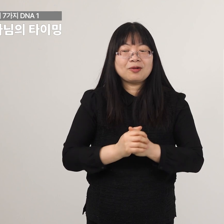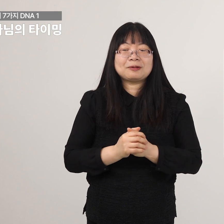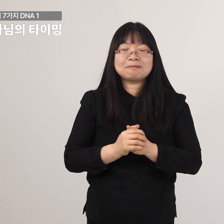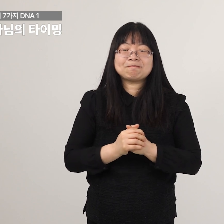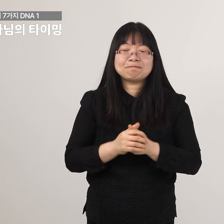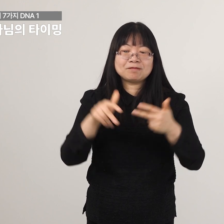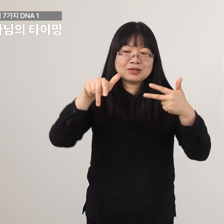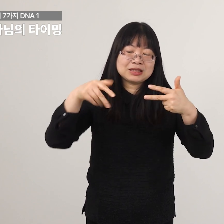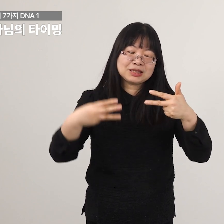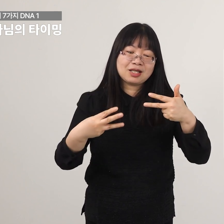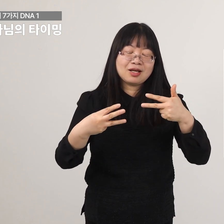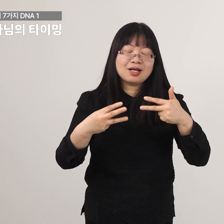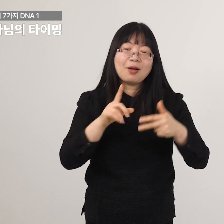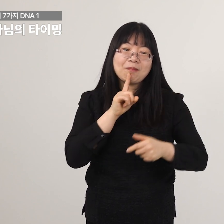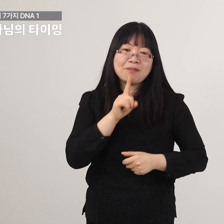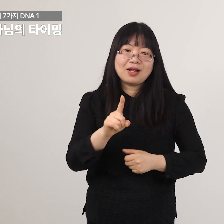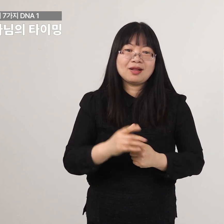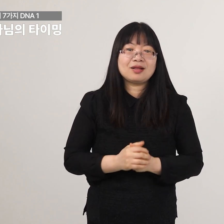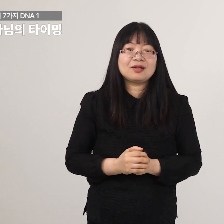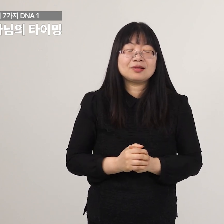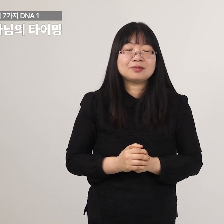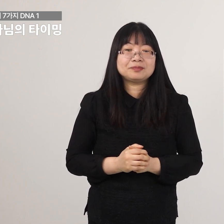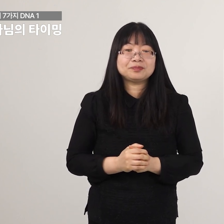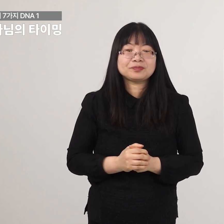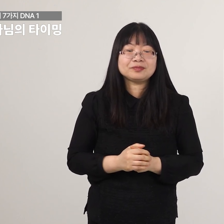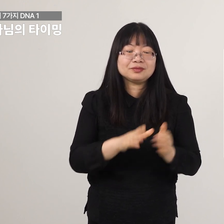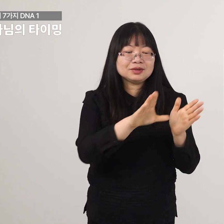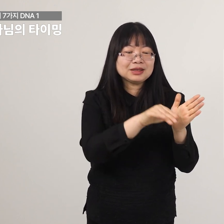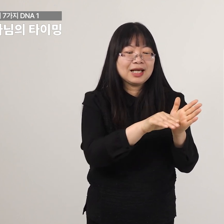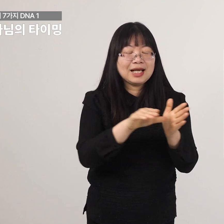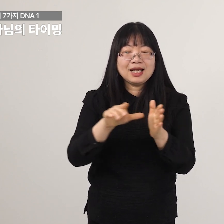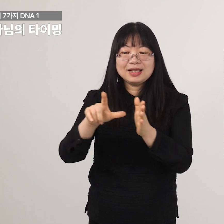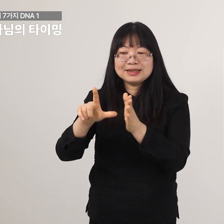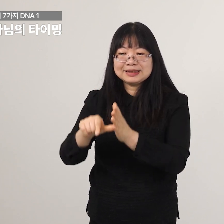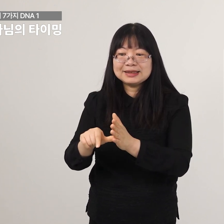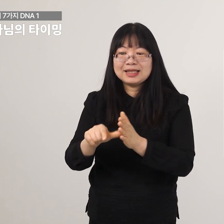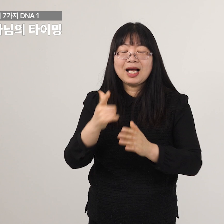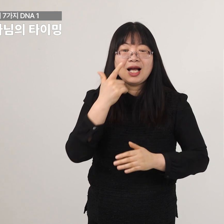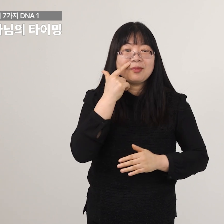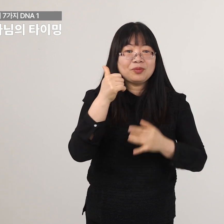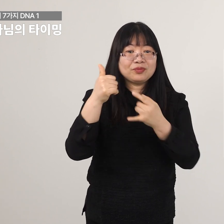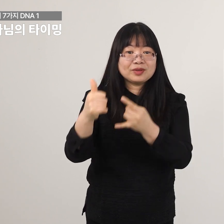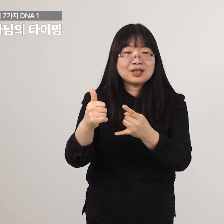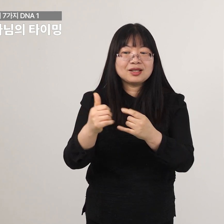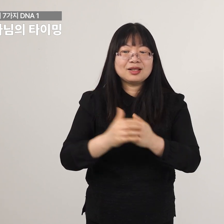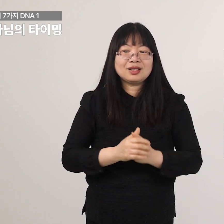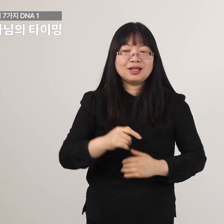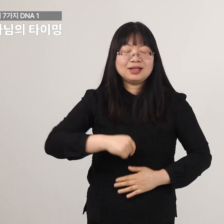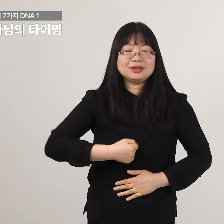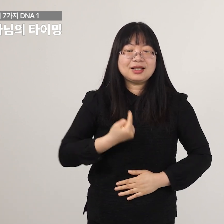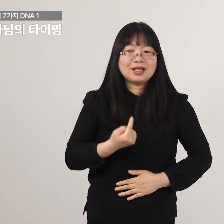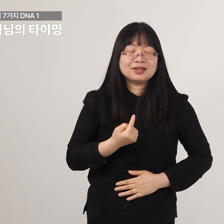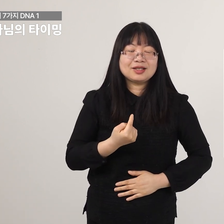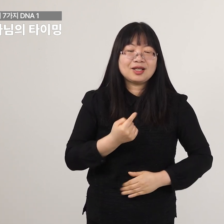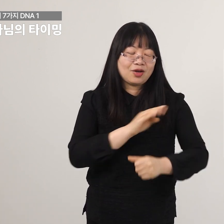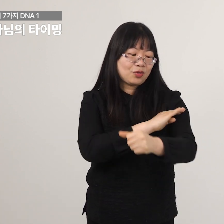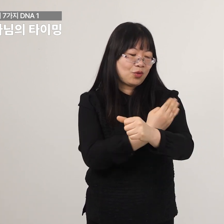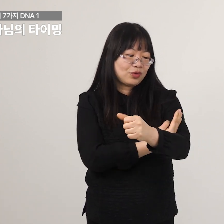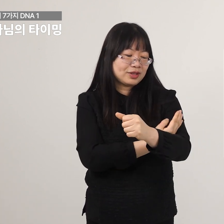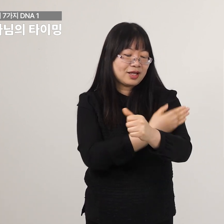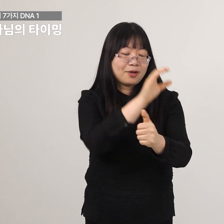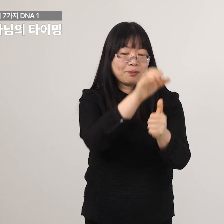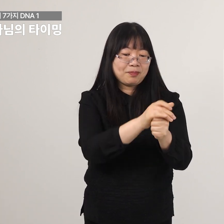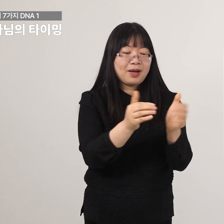7절. 이르시되 때와 시기는 아버지께서 자기의 권한에